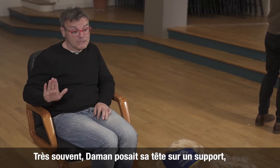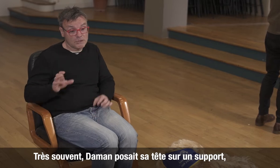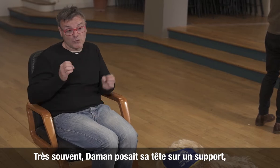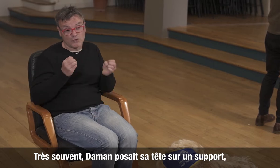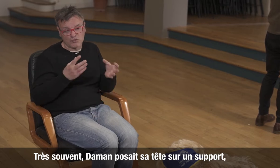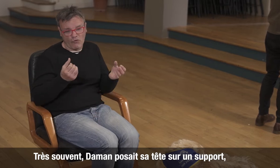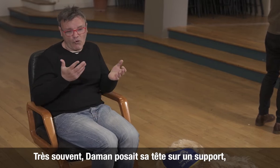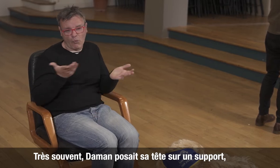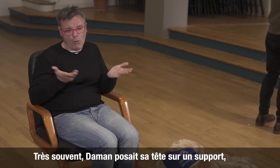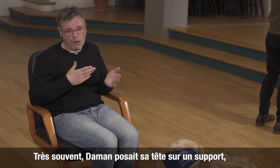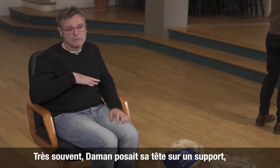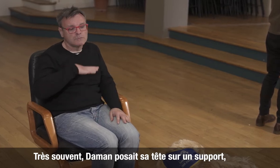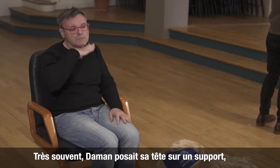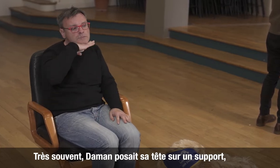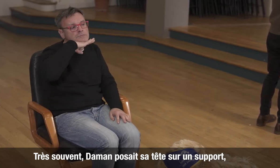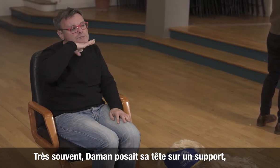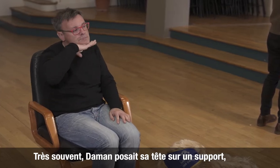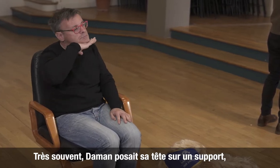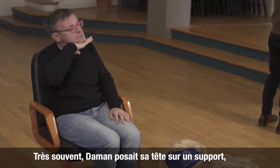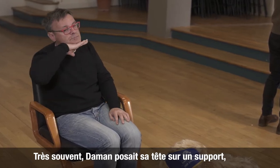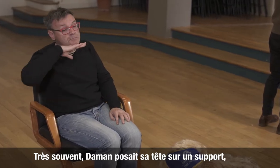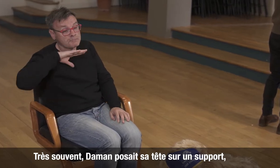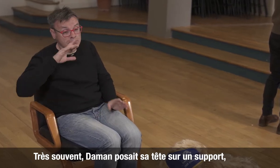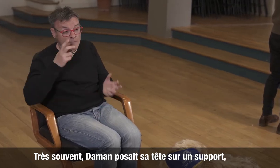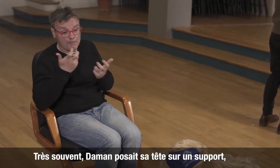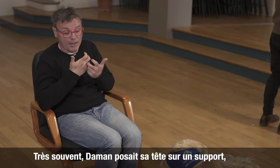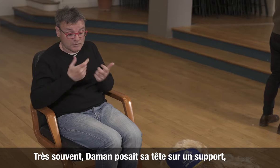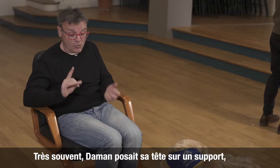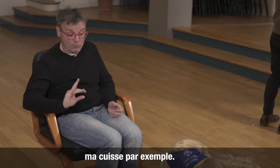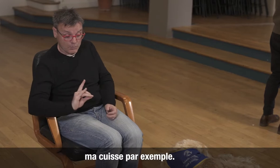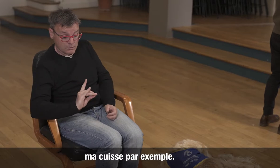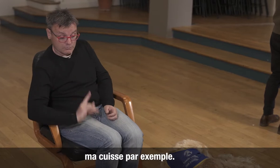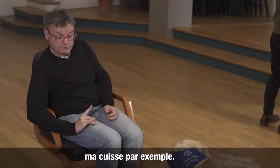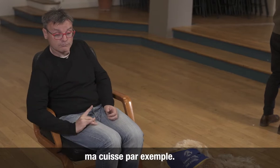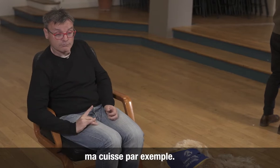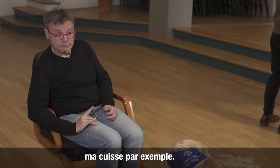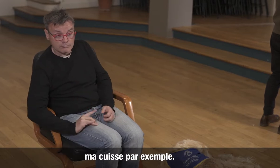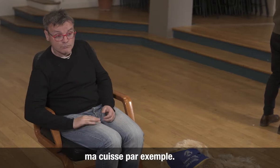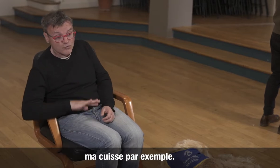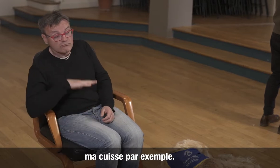Très souvent, Daman posait sa tête sur un support. Sur ma cuisse, par exemple.